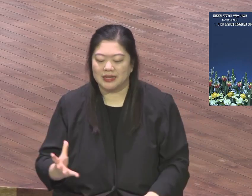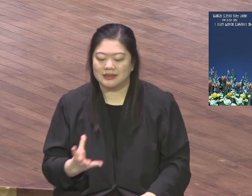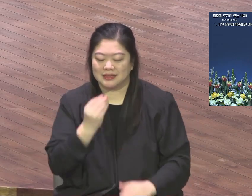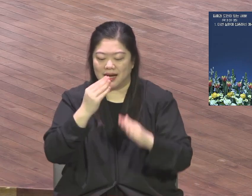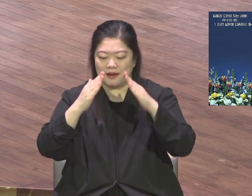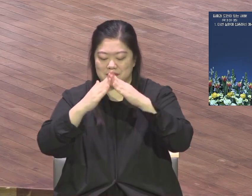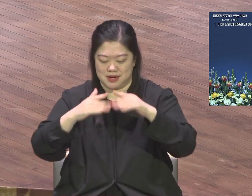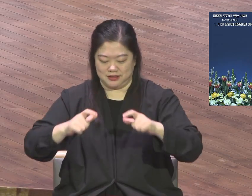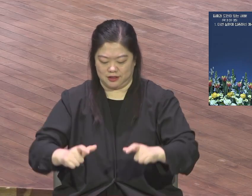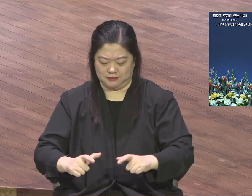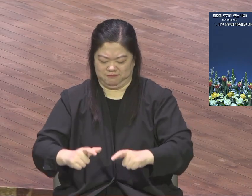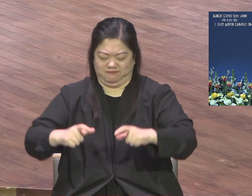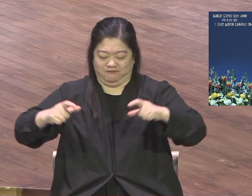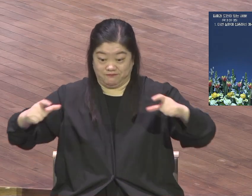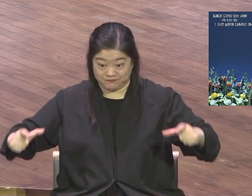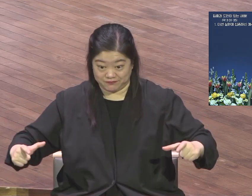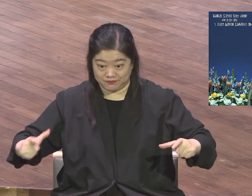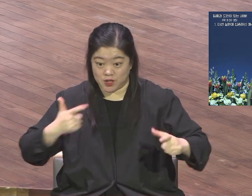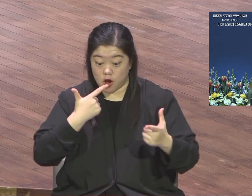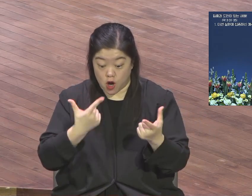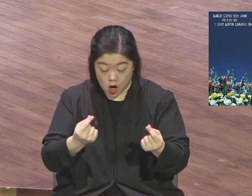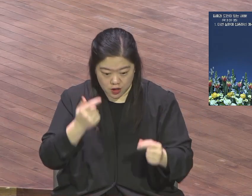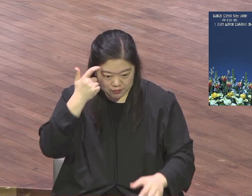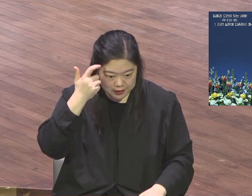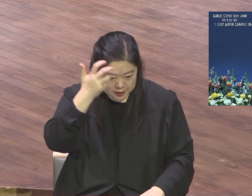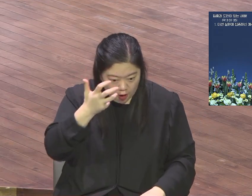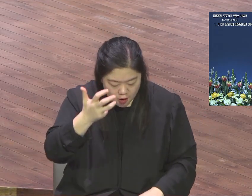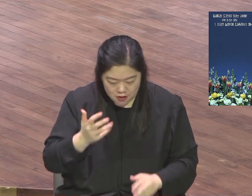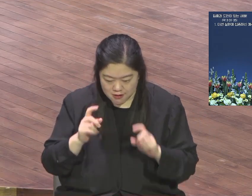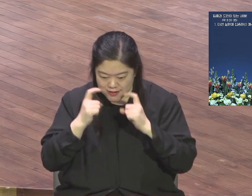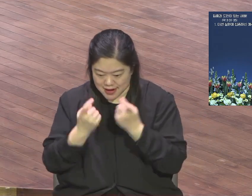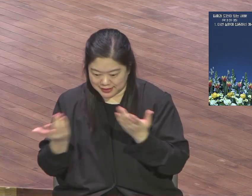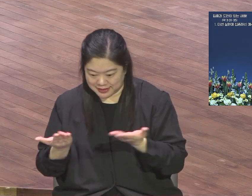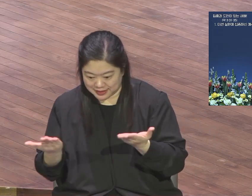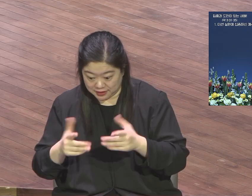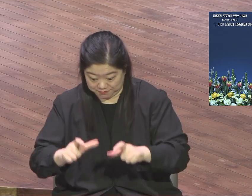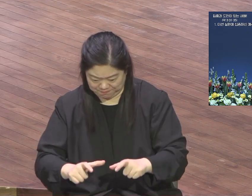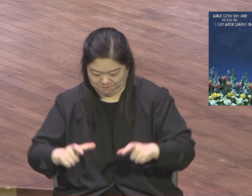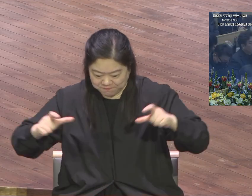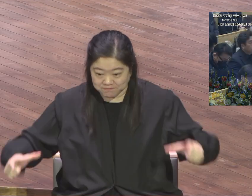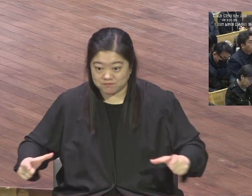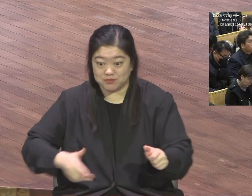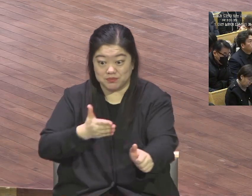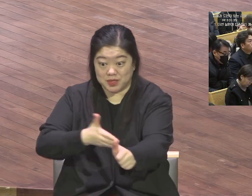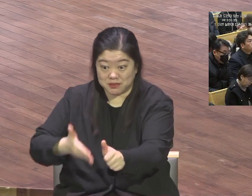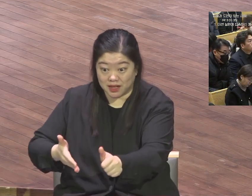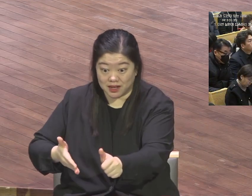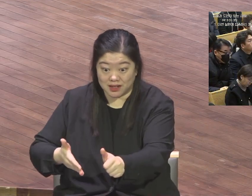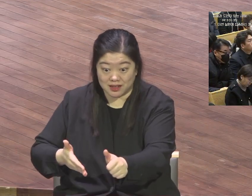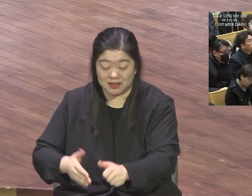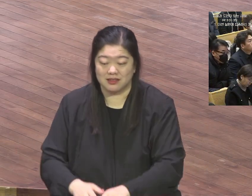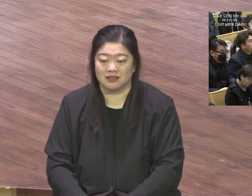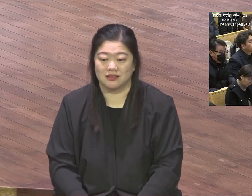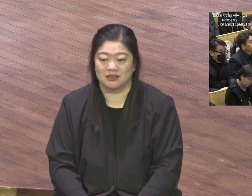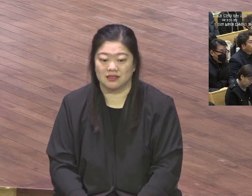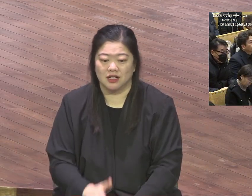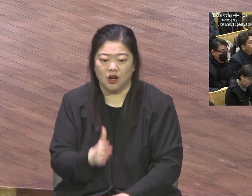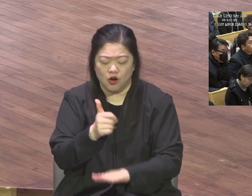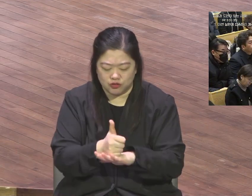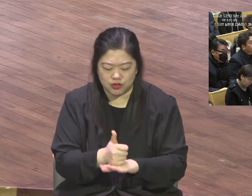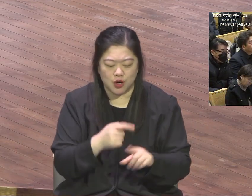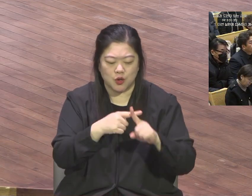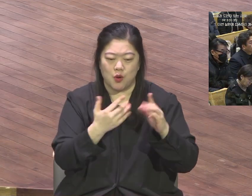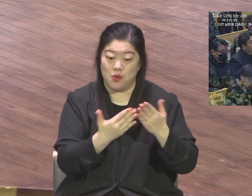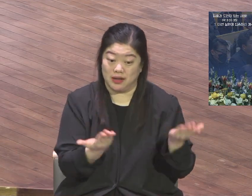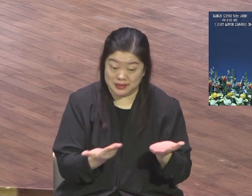이 언약을 붙잡고 집중하는 이제부터 본론 인생 되시기를 바랍니다. 그래서 사역과 업의